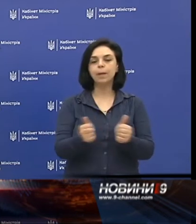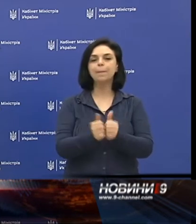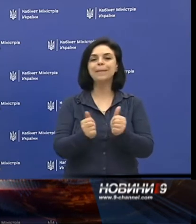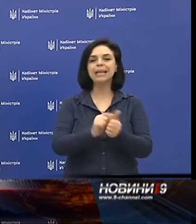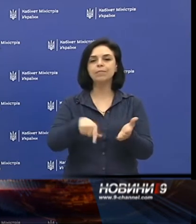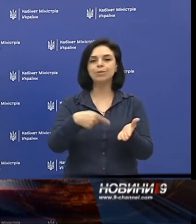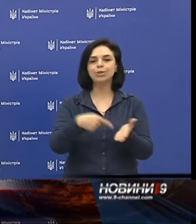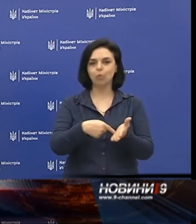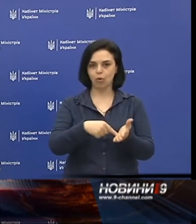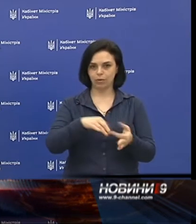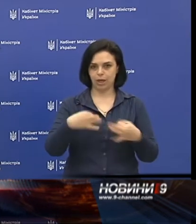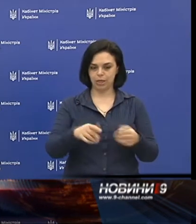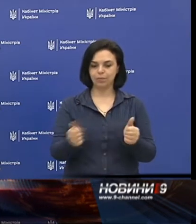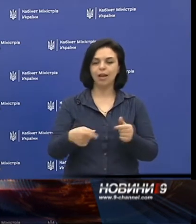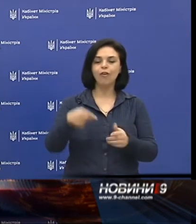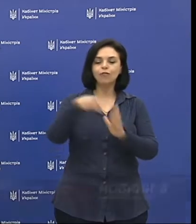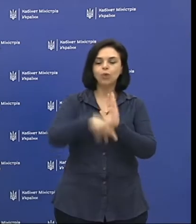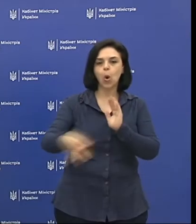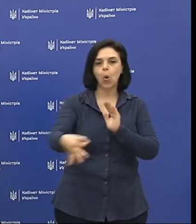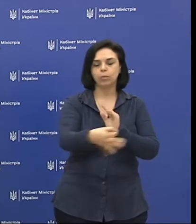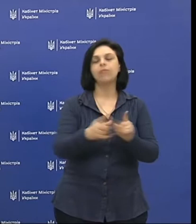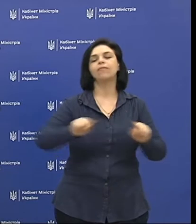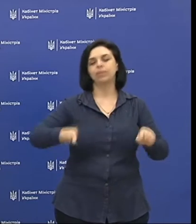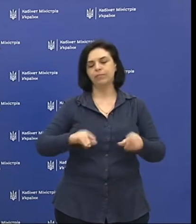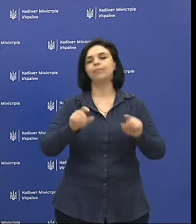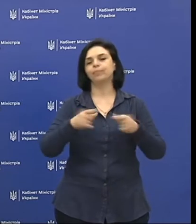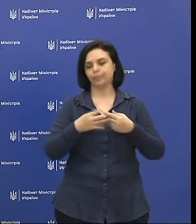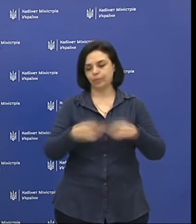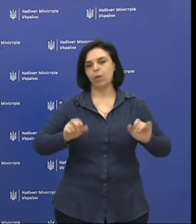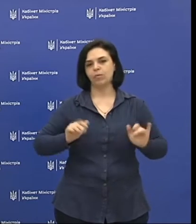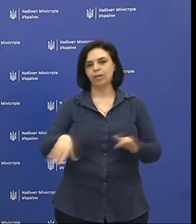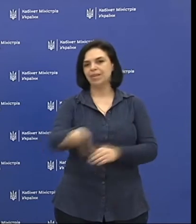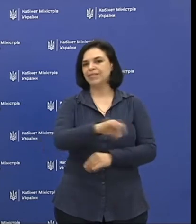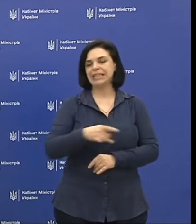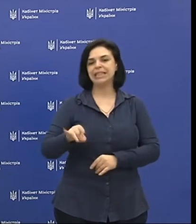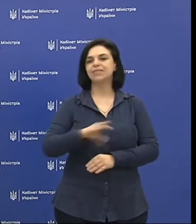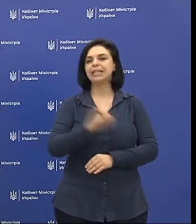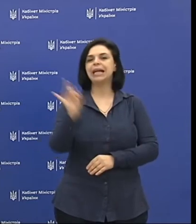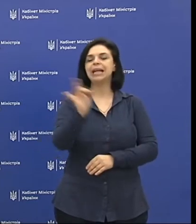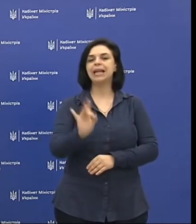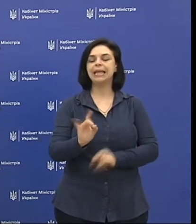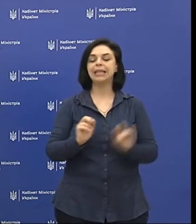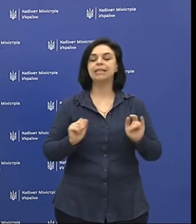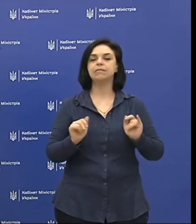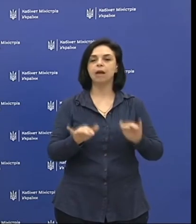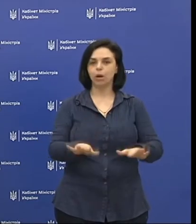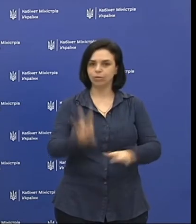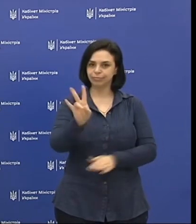транспорту, внутрішньообласного. Відновлюється дозволене проведення всіх релігійних